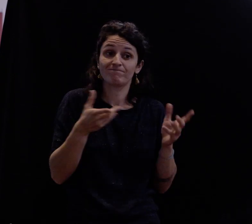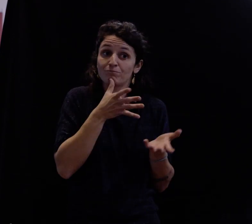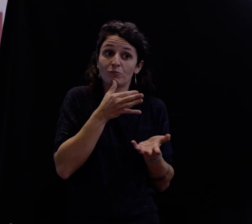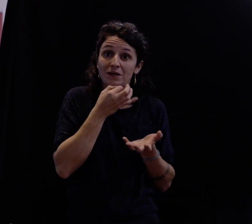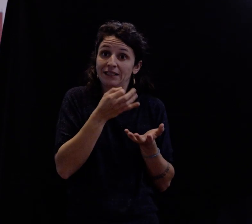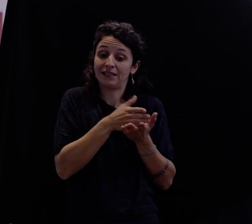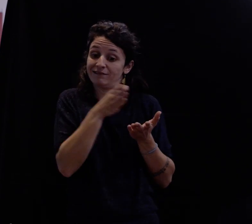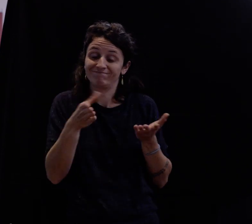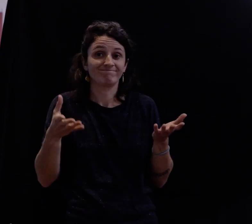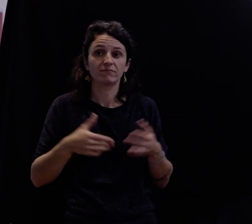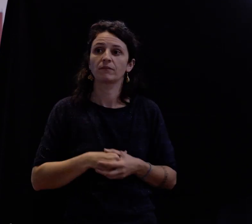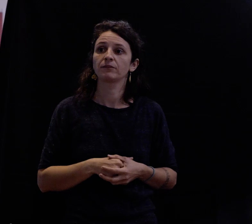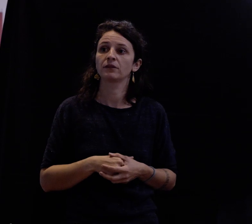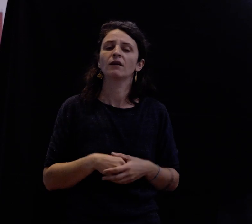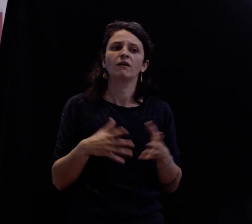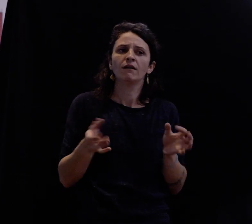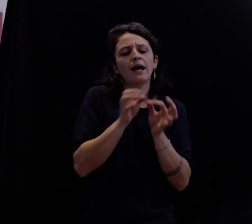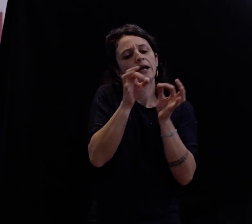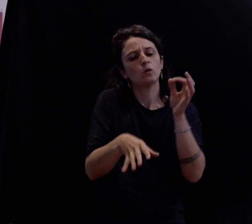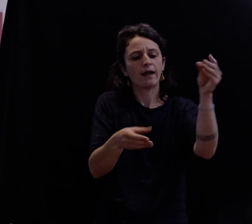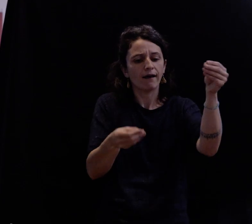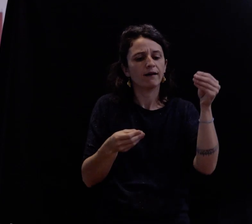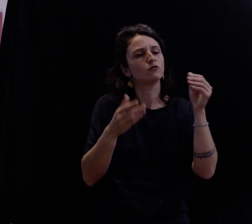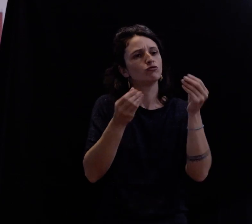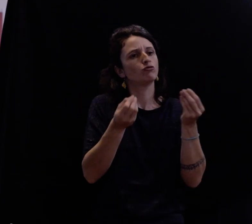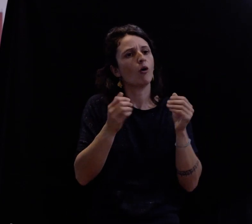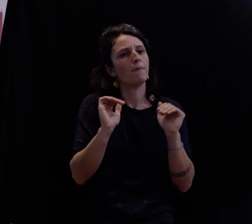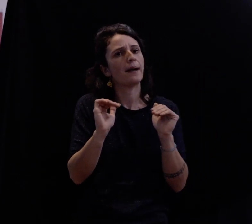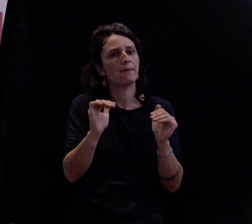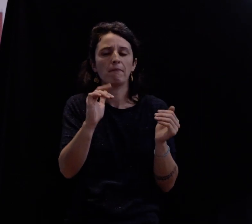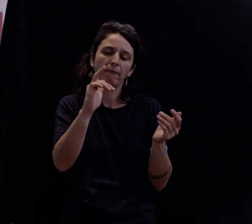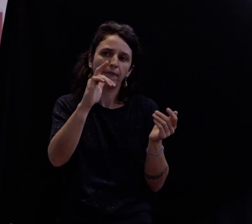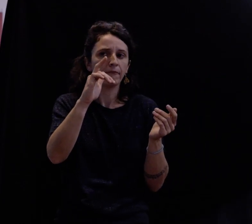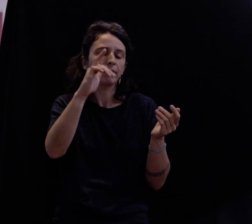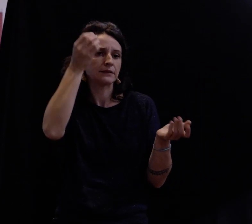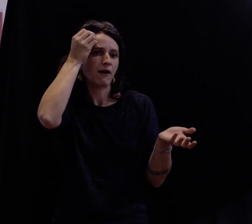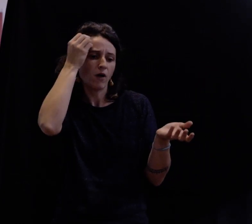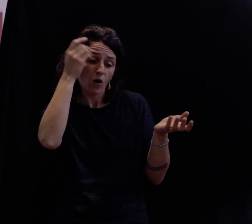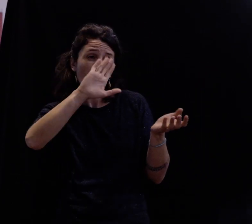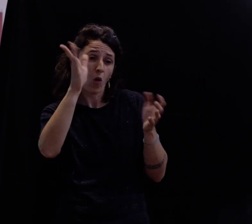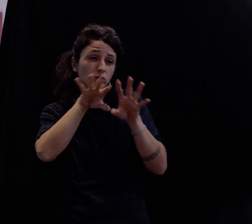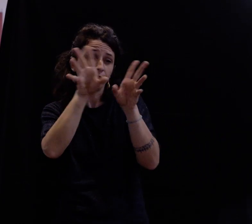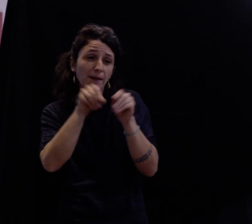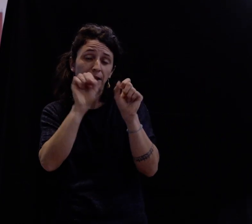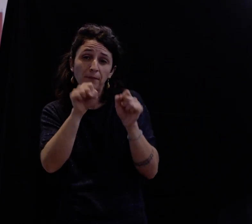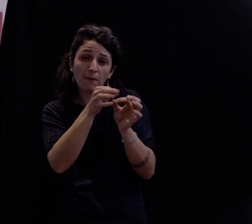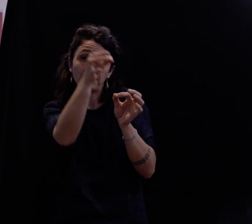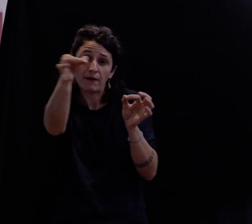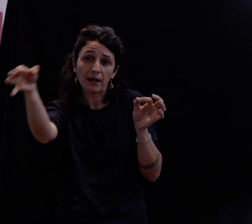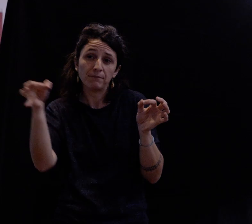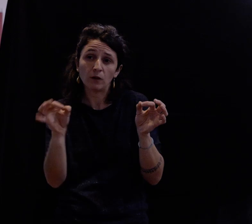Et donc du coup, peut-être que d'avoir le résultat, ça peut servir à autre chose, et notamment à savoir est-ce qu'il y a d'autres personnes dans la famille qui pourraient être atteintes du